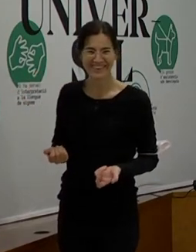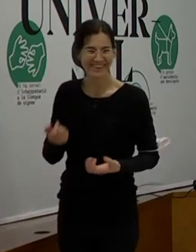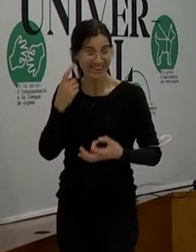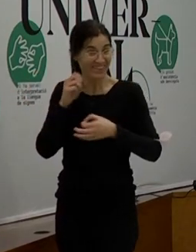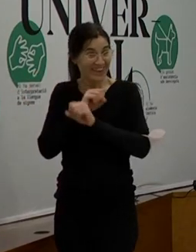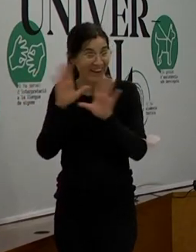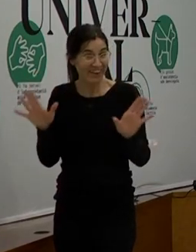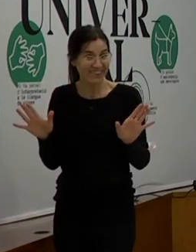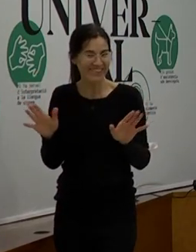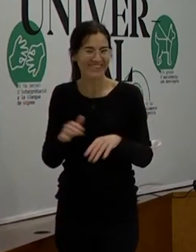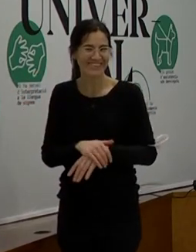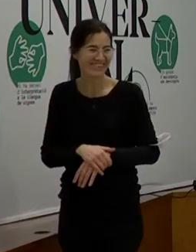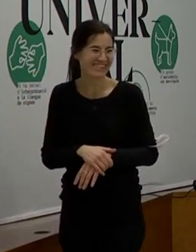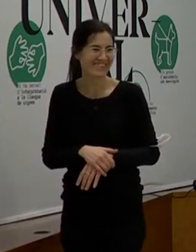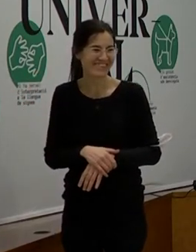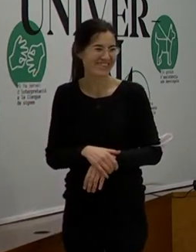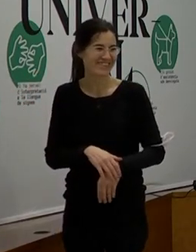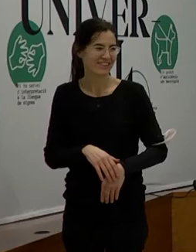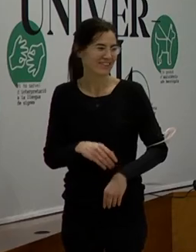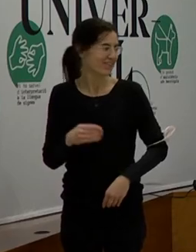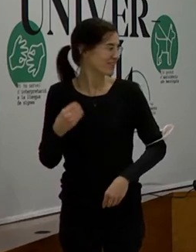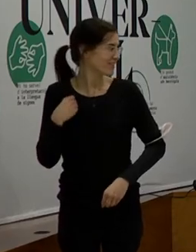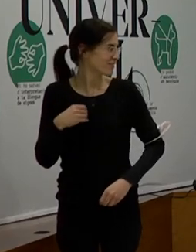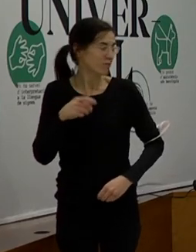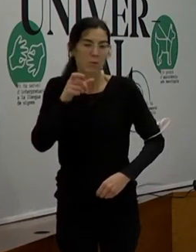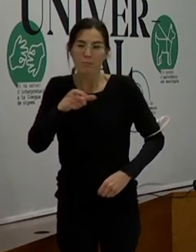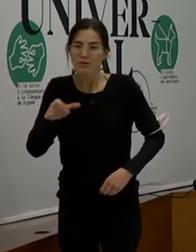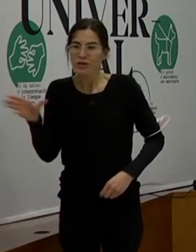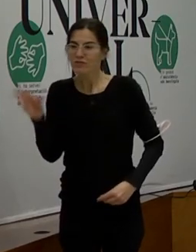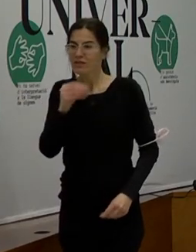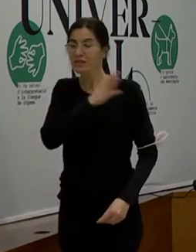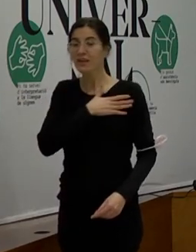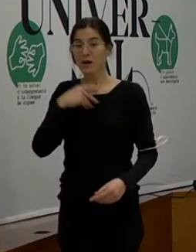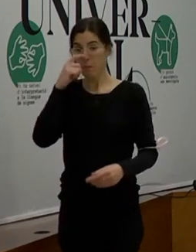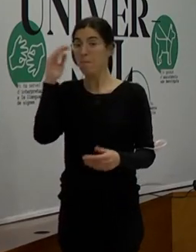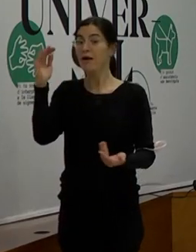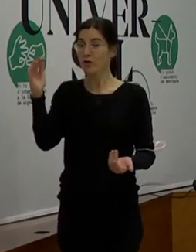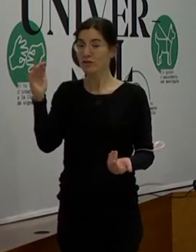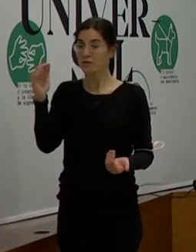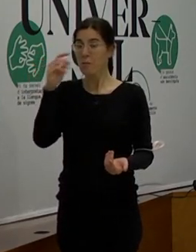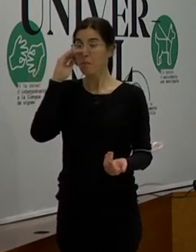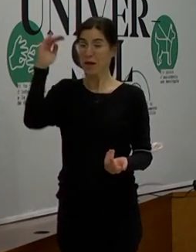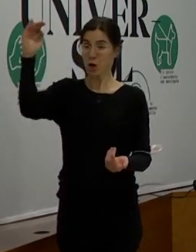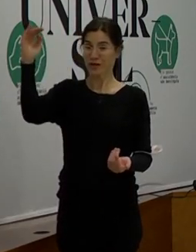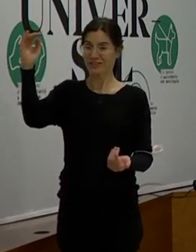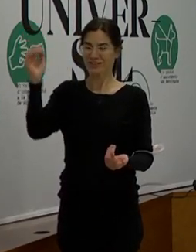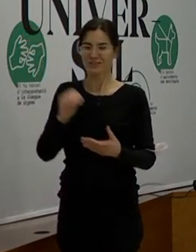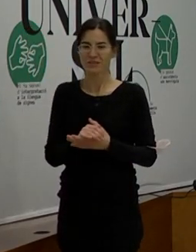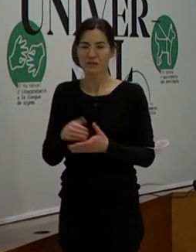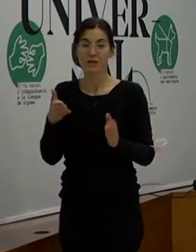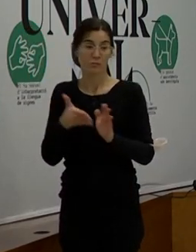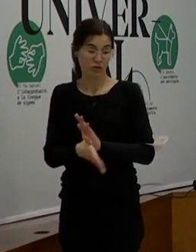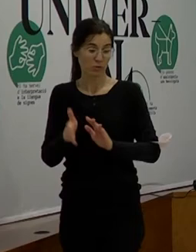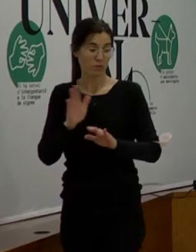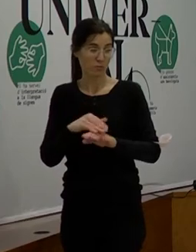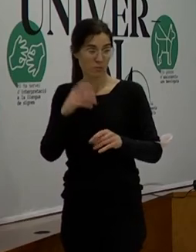queda claro? O sigui, la gent vol ser gran. La gent vol ser molt gran. I per això, senyors,